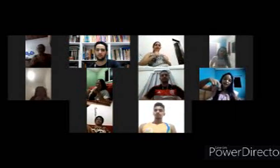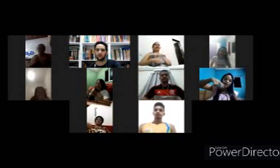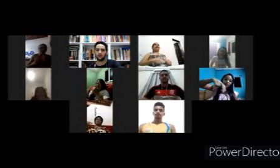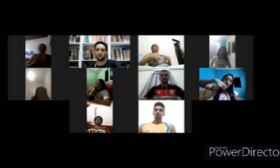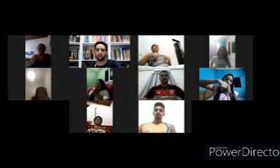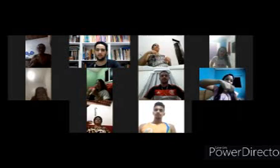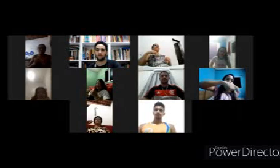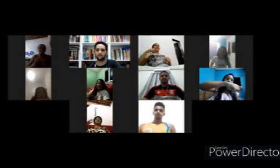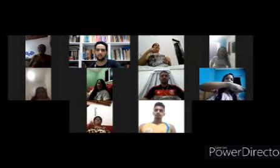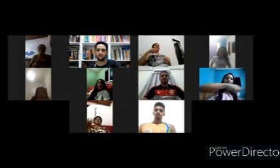Certo.